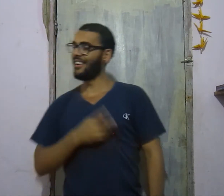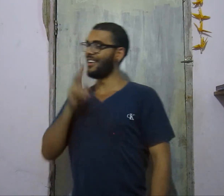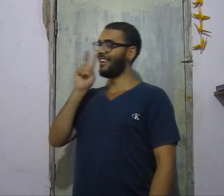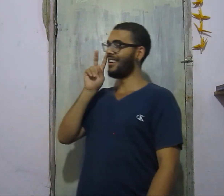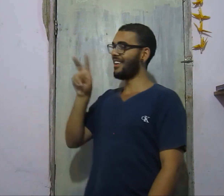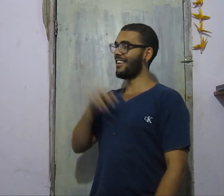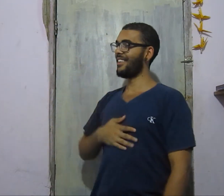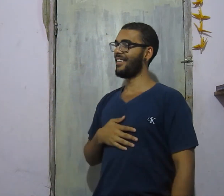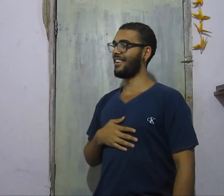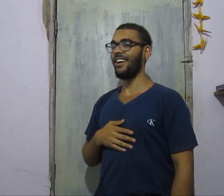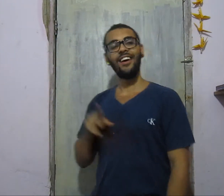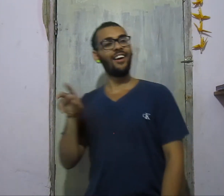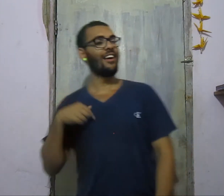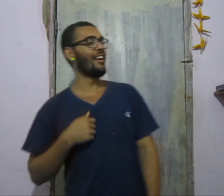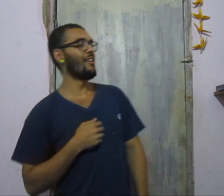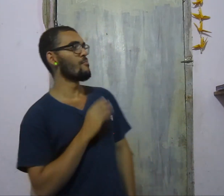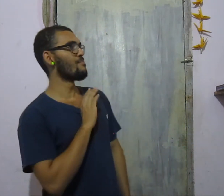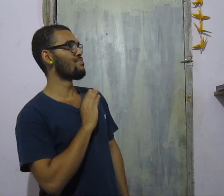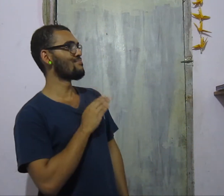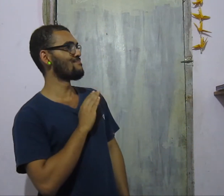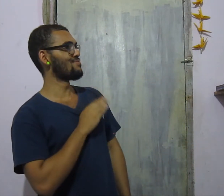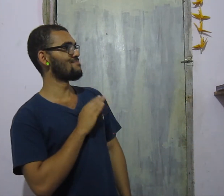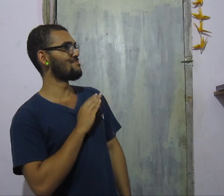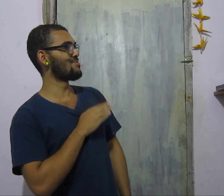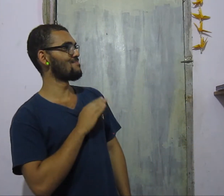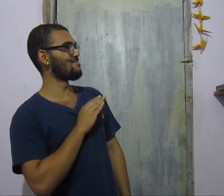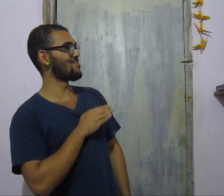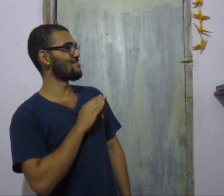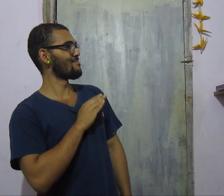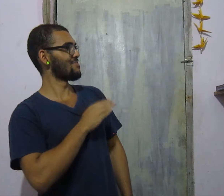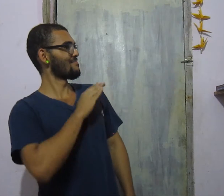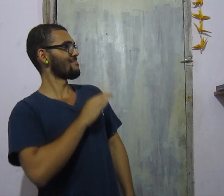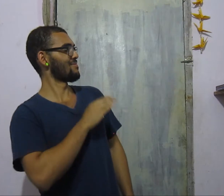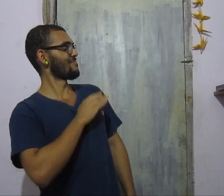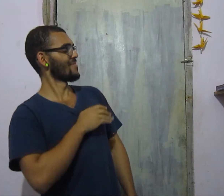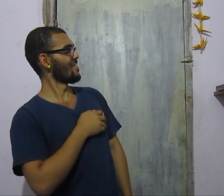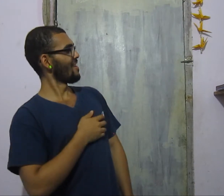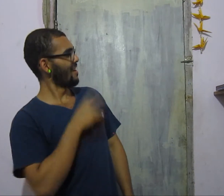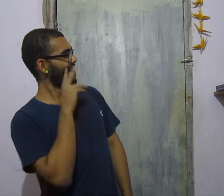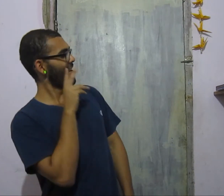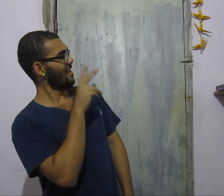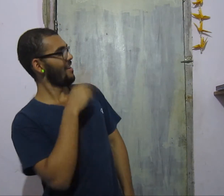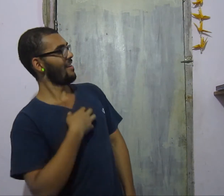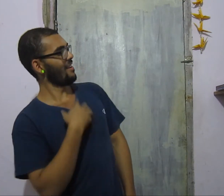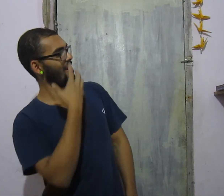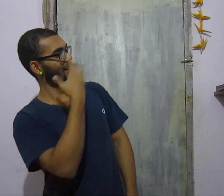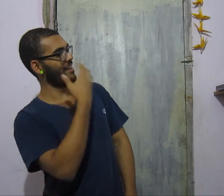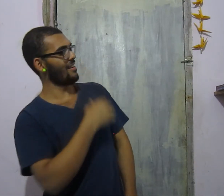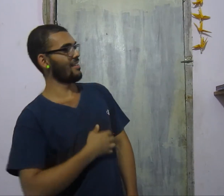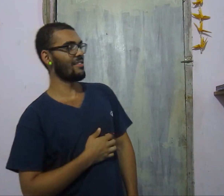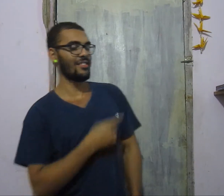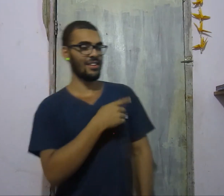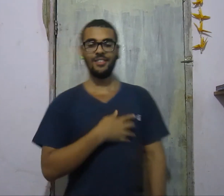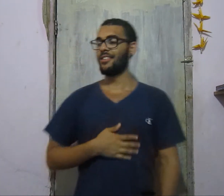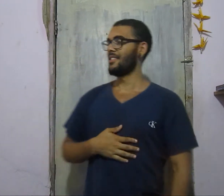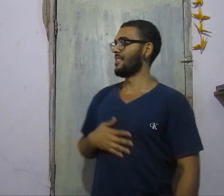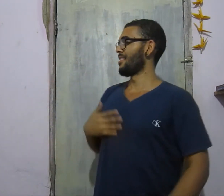se olhando. E o coração dele começava a bater mais forte por causa dela. E ele ficava apaixonado olhando para